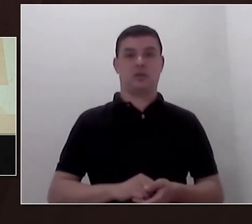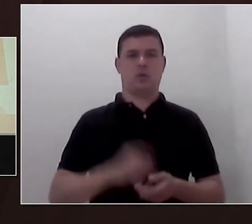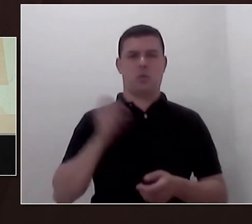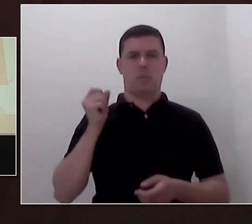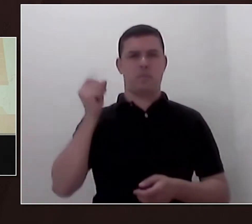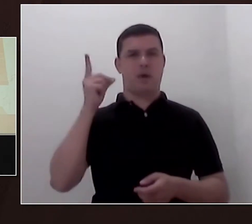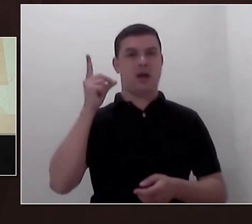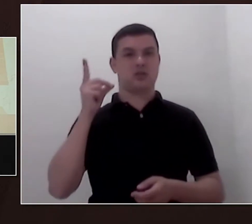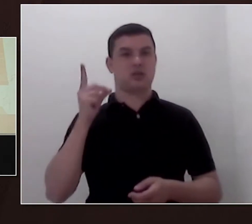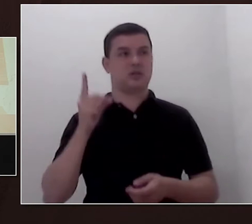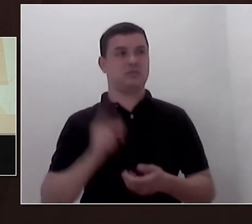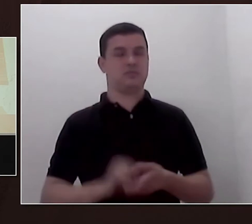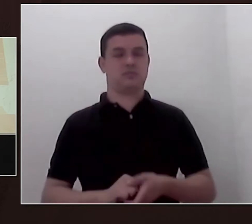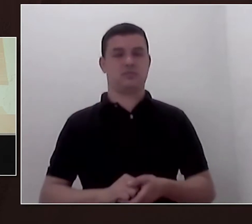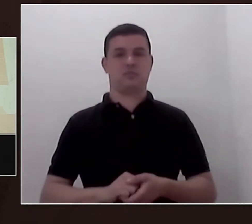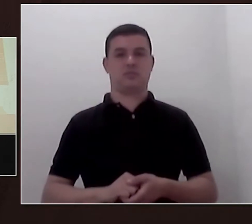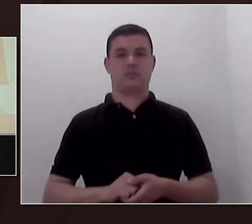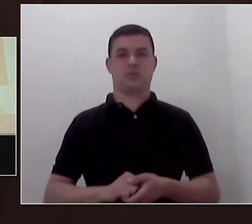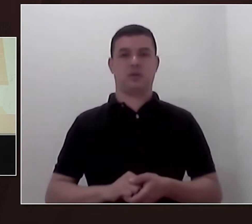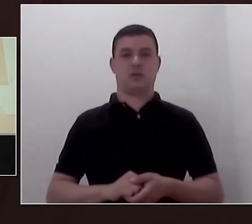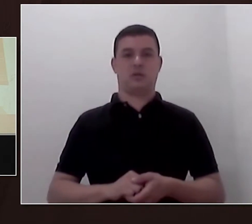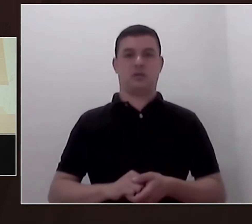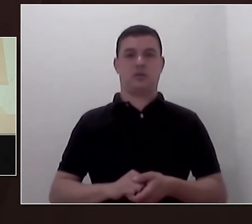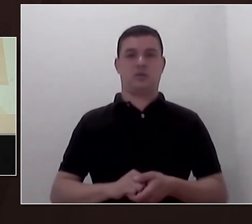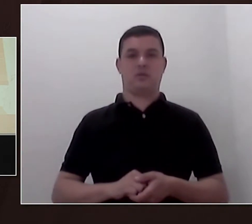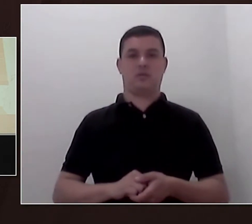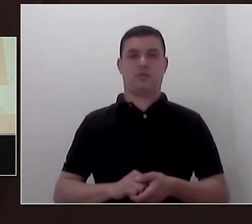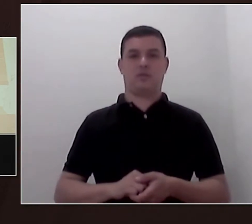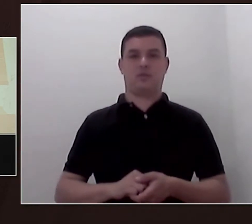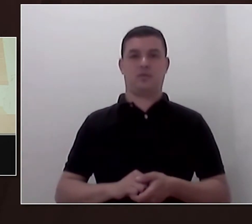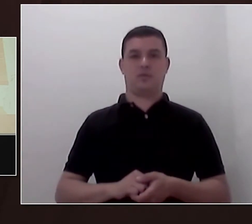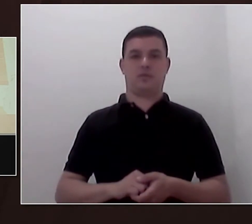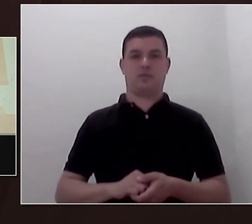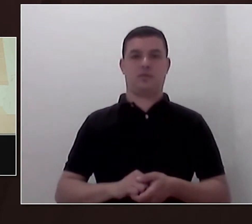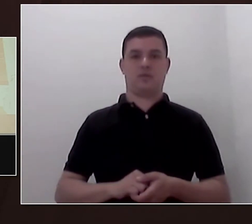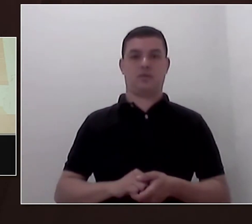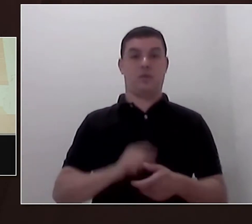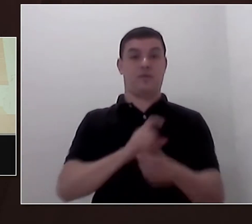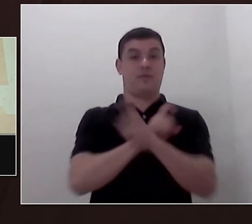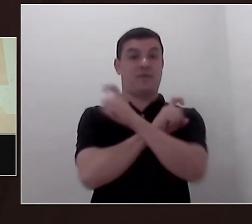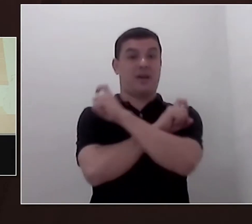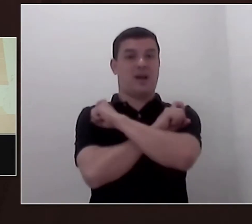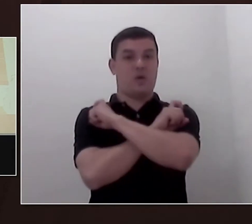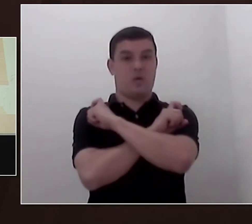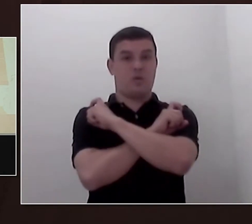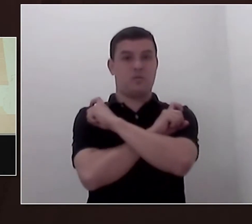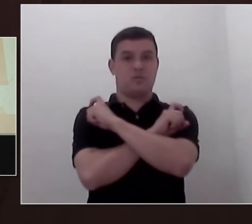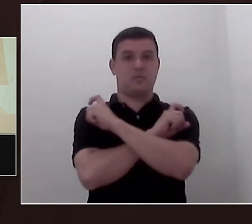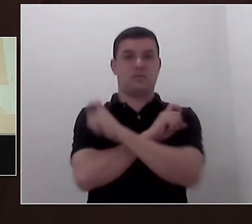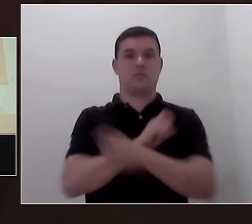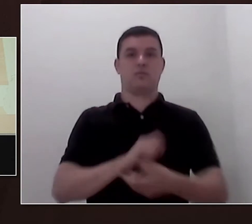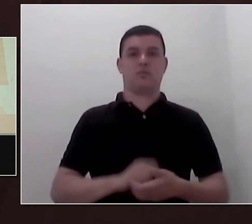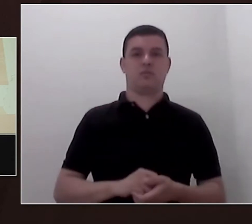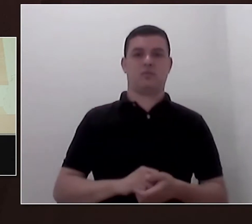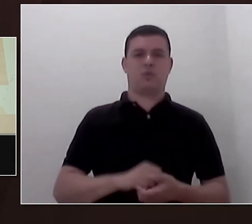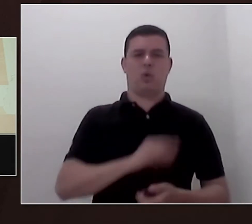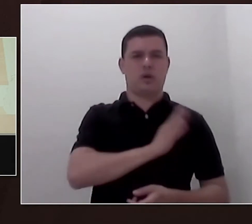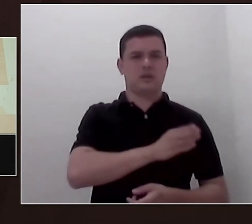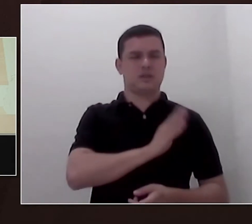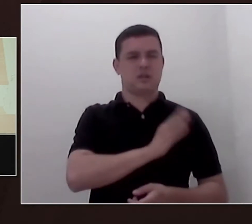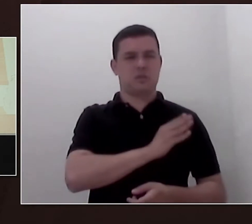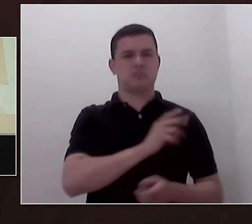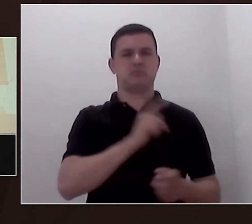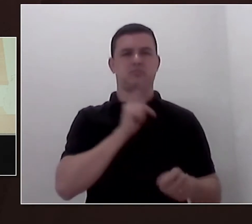tinha dito. Então, no Egito havia os magos que